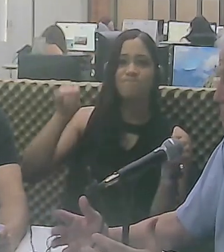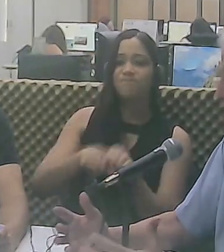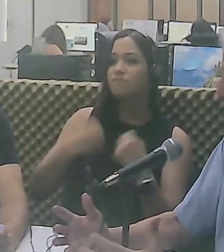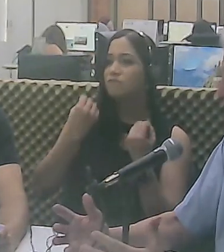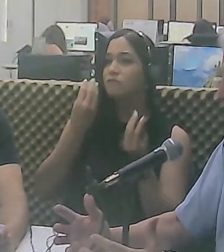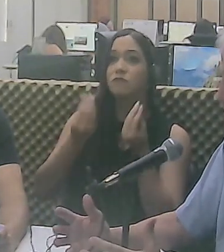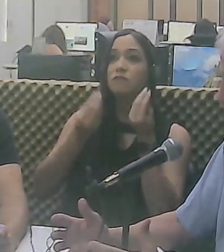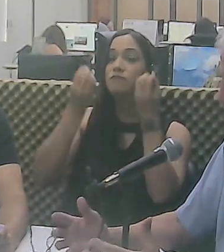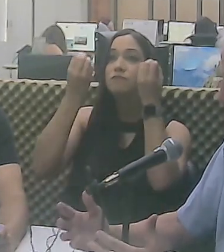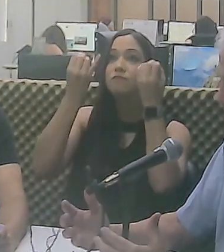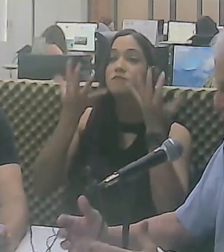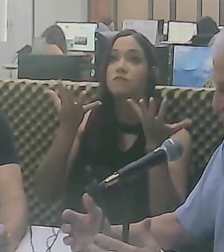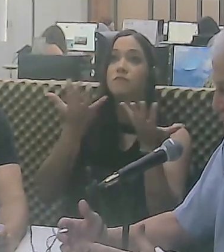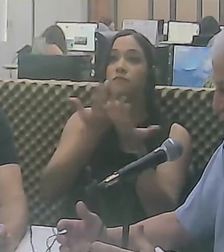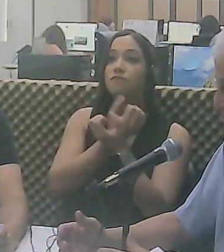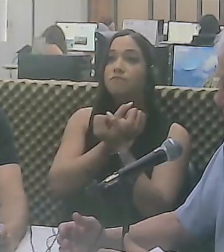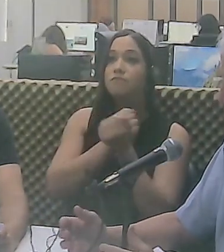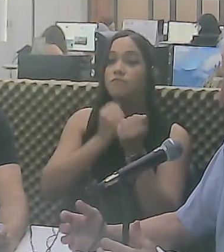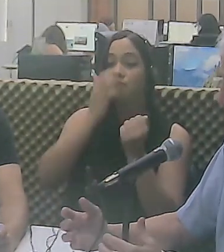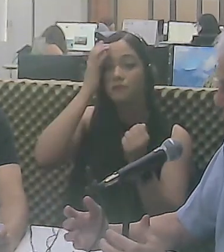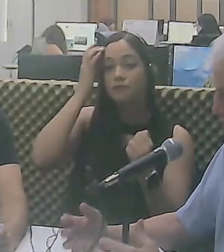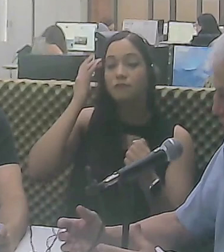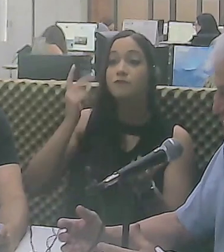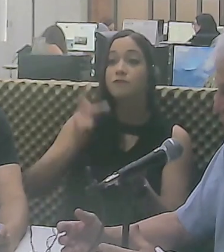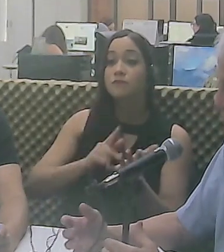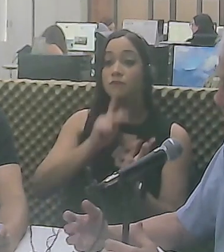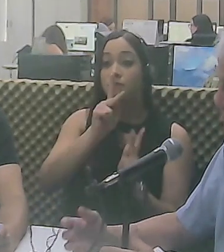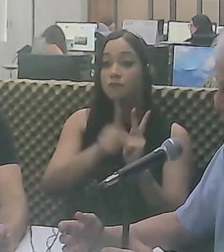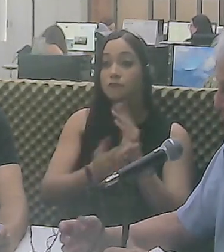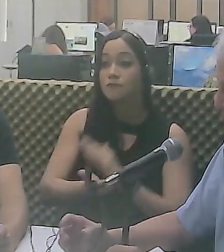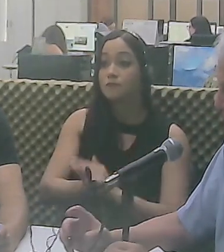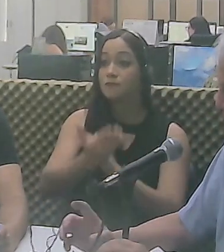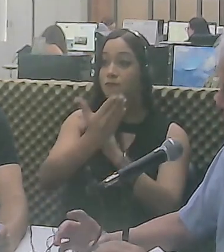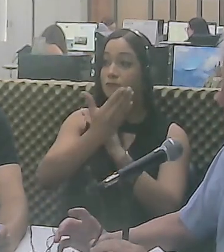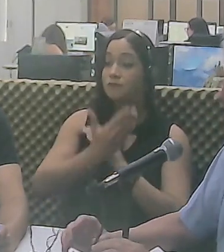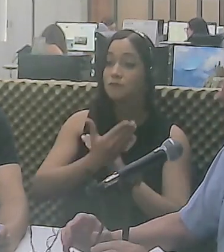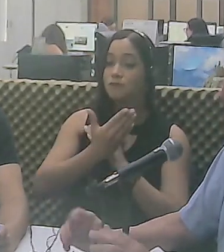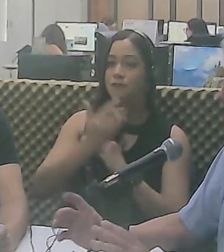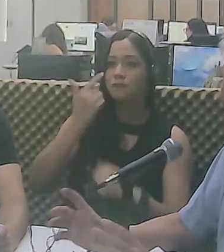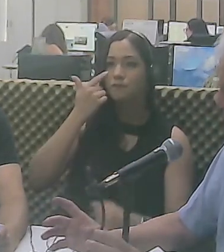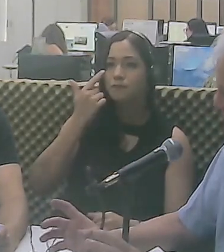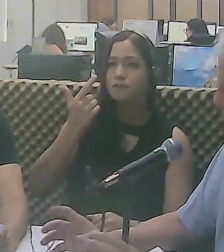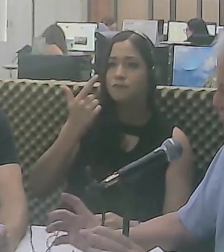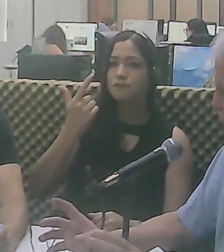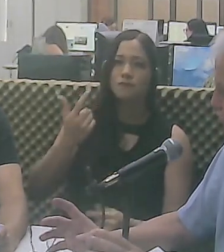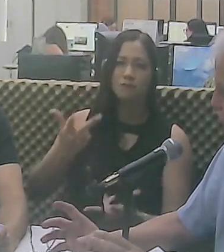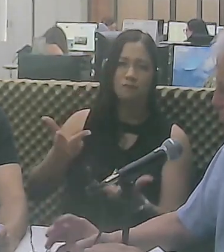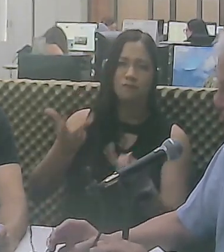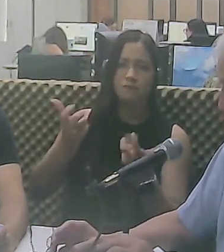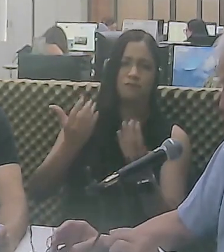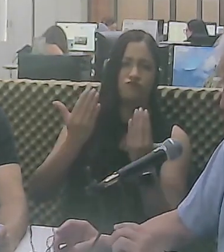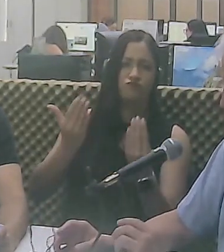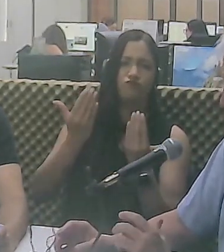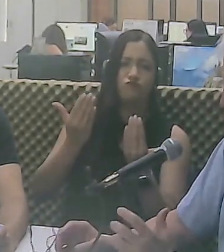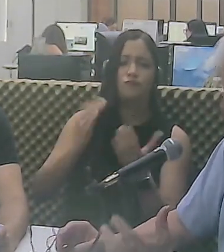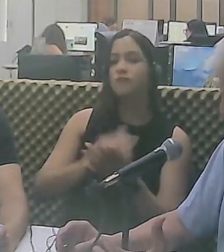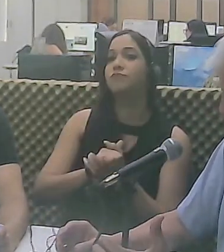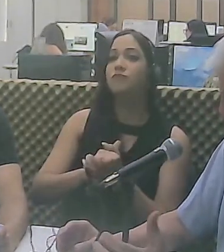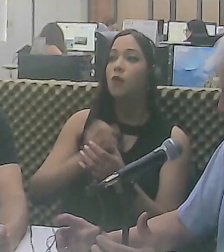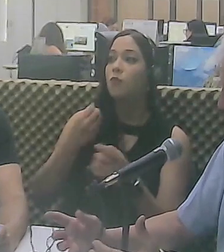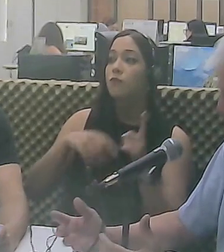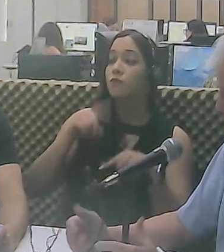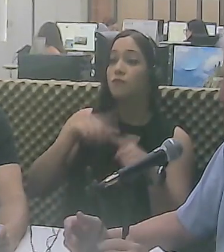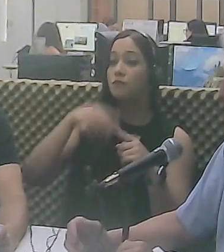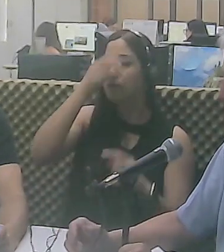tem como explicar isso então nós precisamos realmente da população nos ajudar vendo alguma coisa diferente na sua rua ou no equipamento